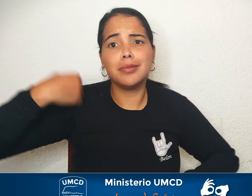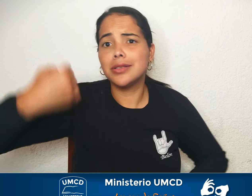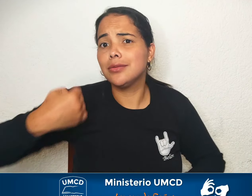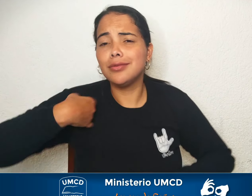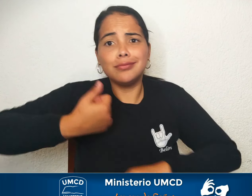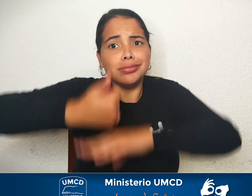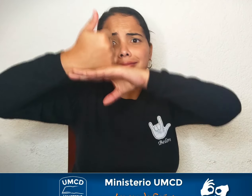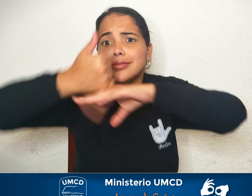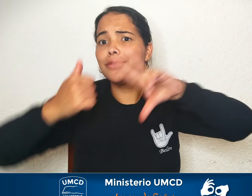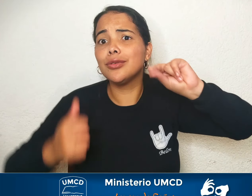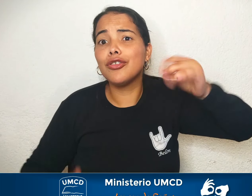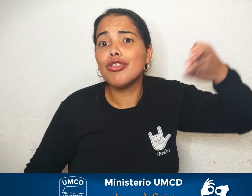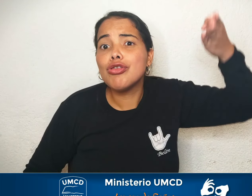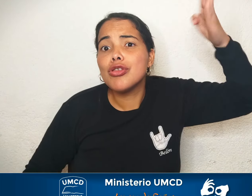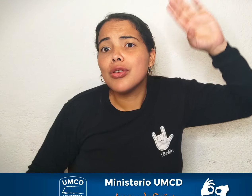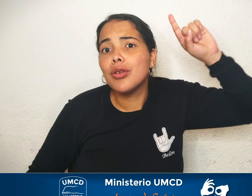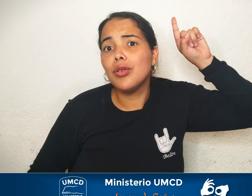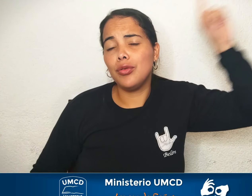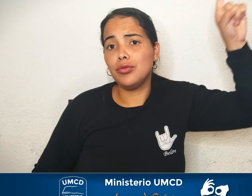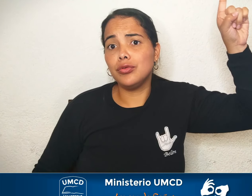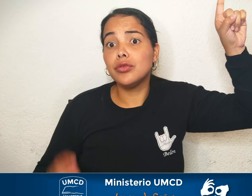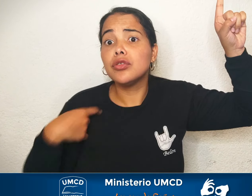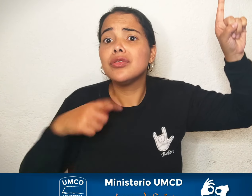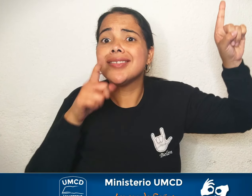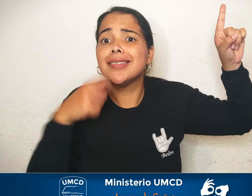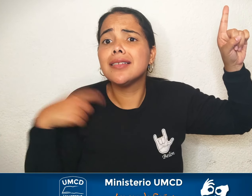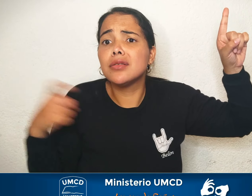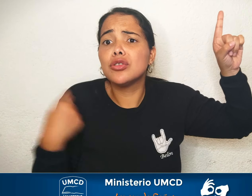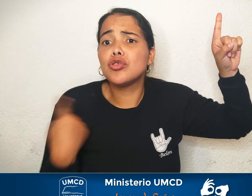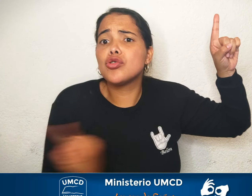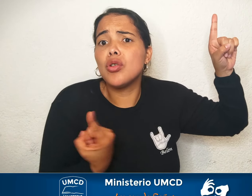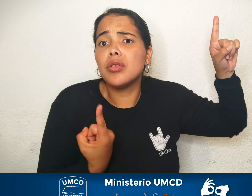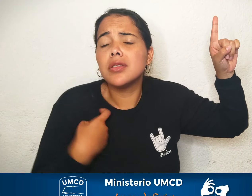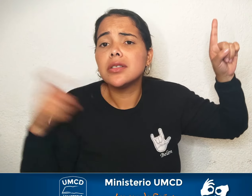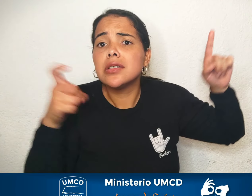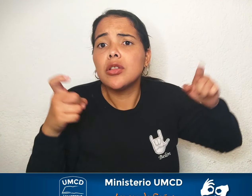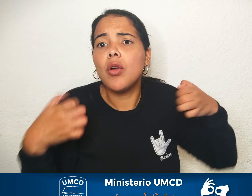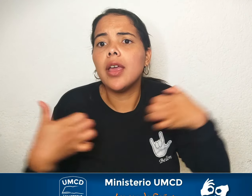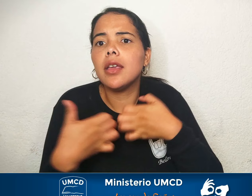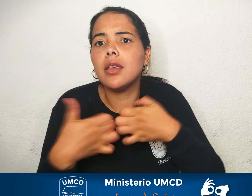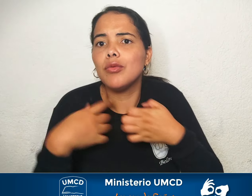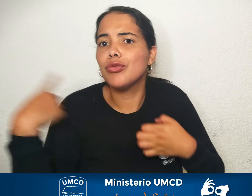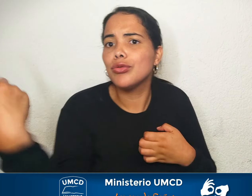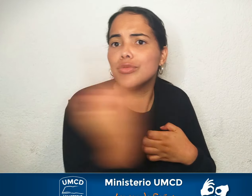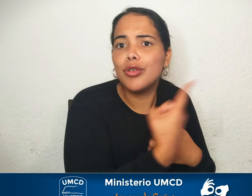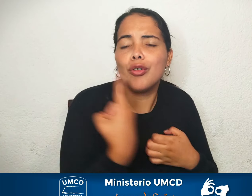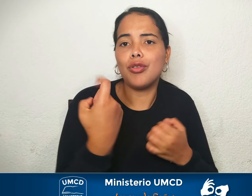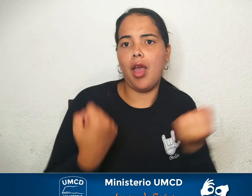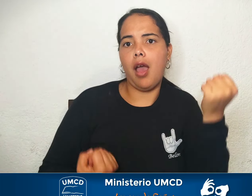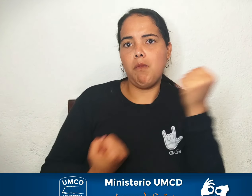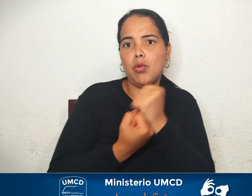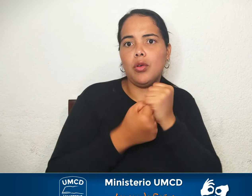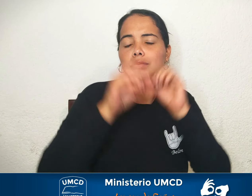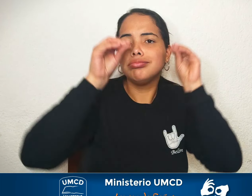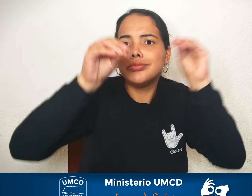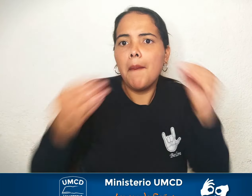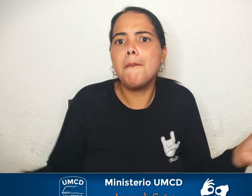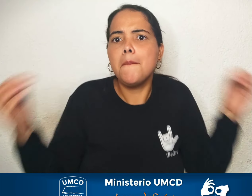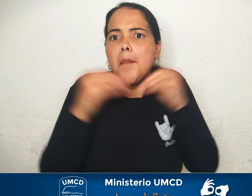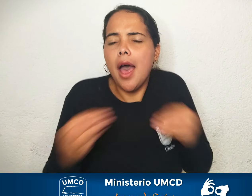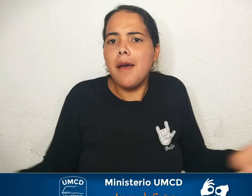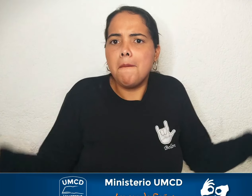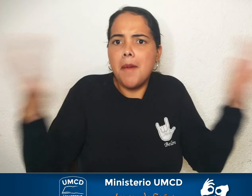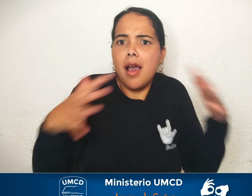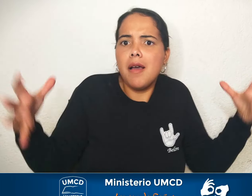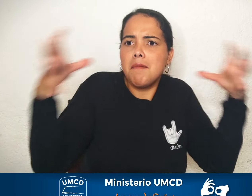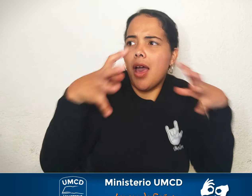que Dios quiere que haga. Y es ahí donde nosotros nos damos cuenta que la obra final, como el mismo Pablo lo menciona, es de